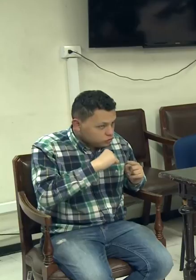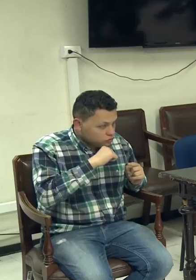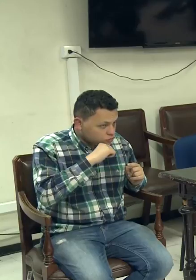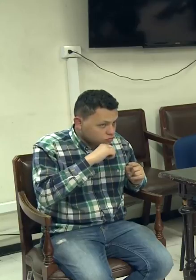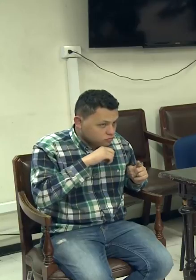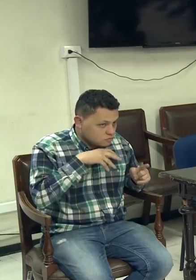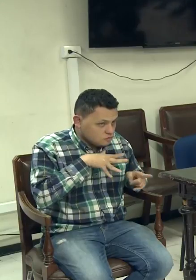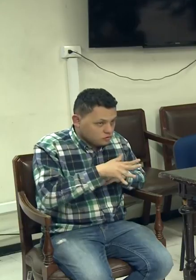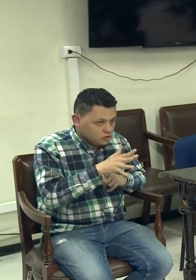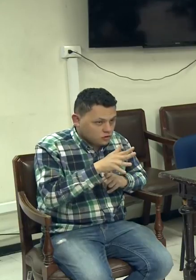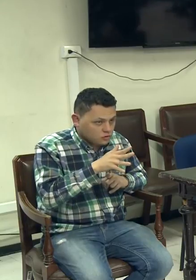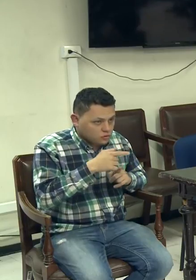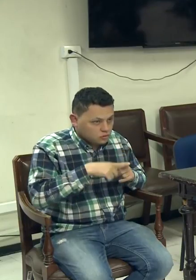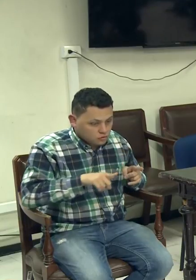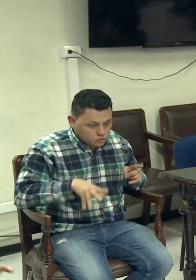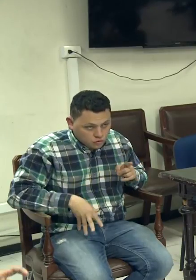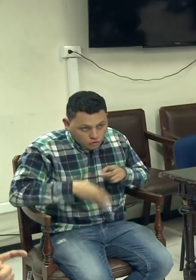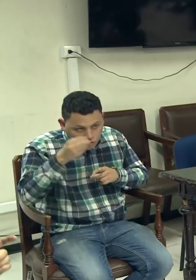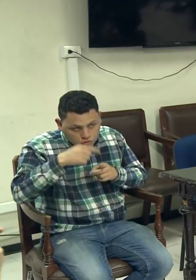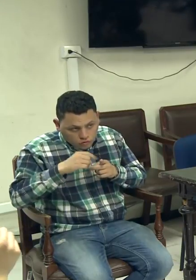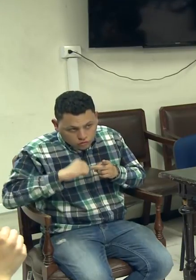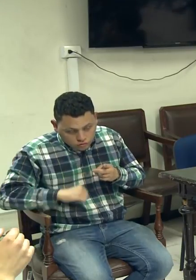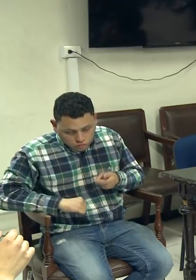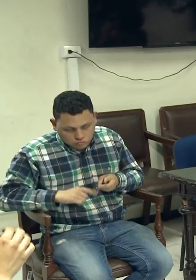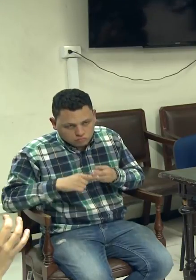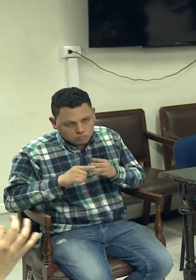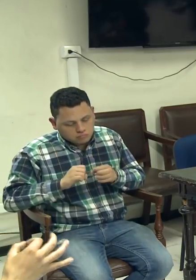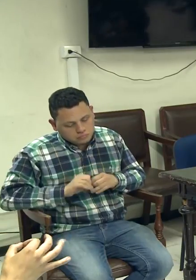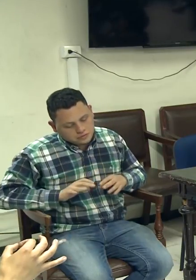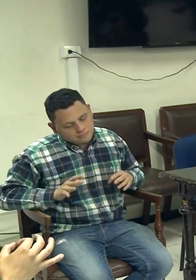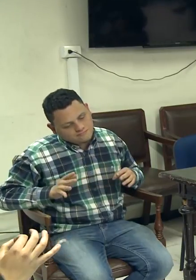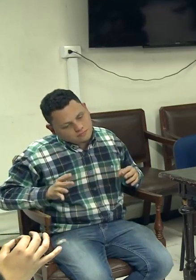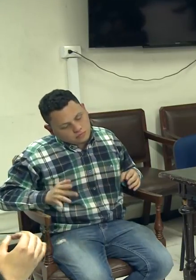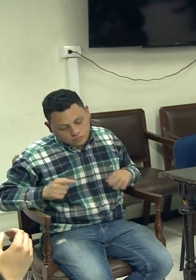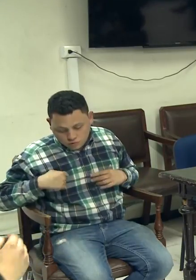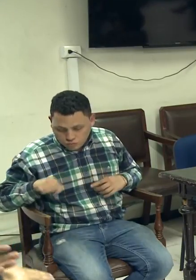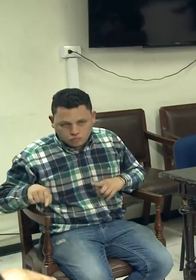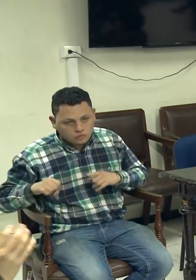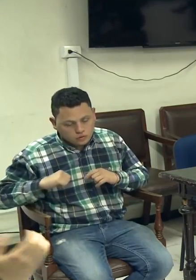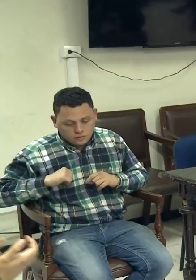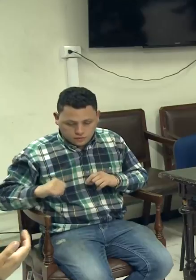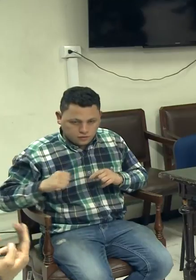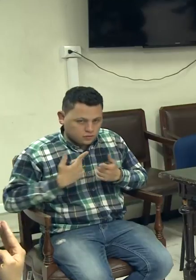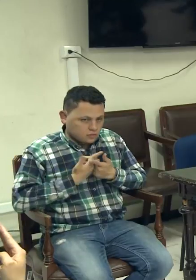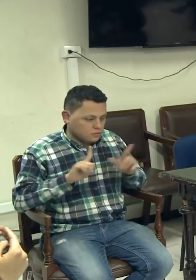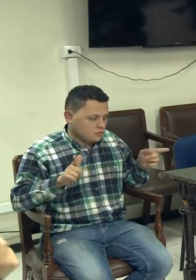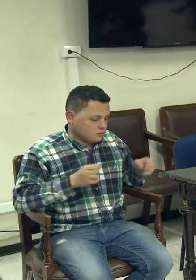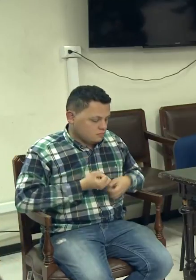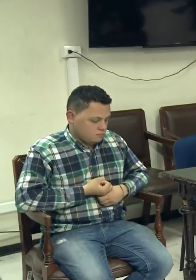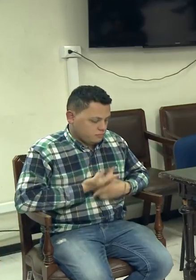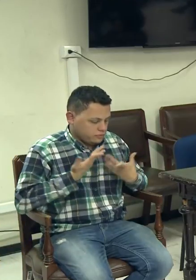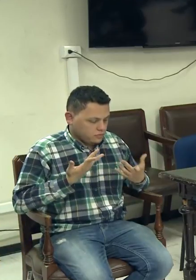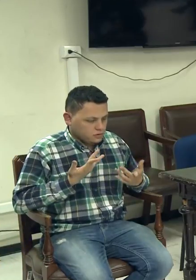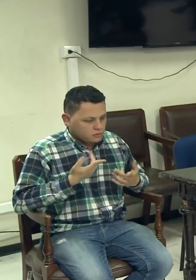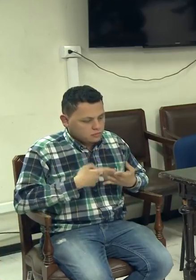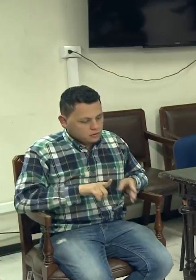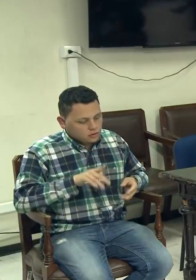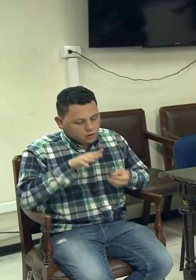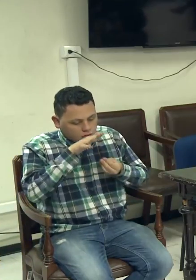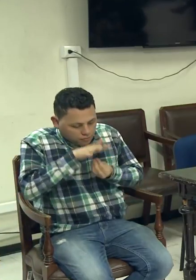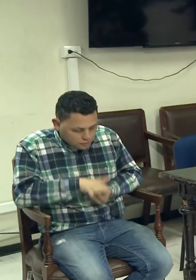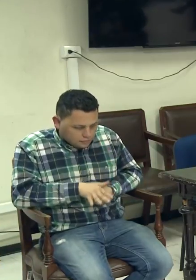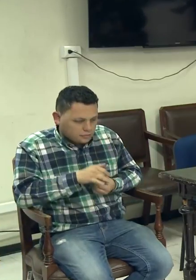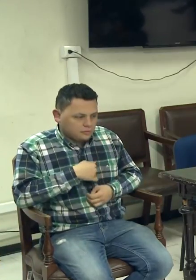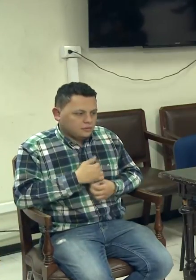crisis. ¿Sí? Yo no puedo defender tu derecho a la libertad de expresión limitando tu